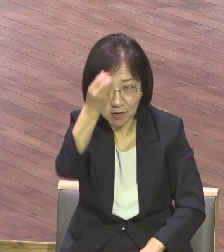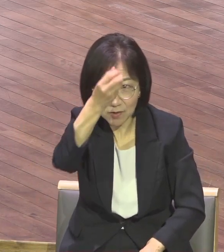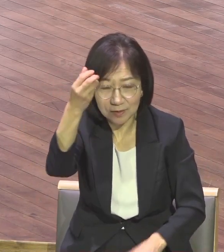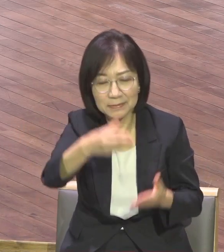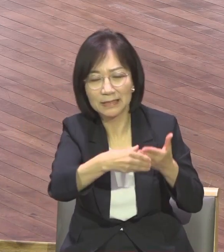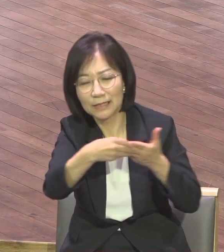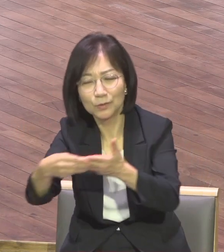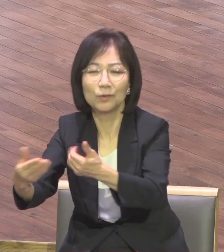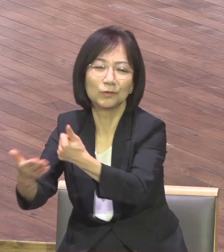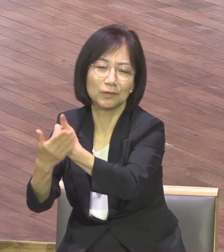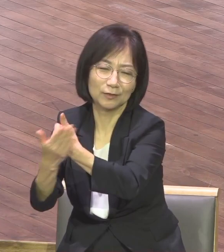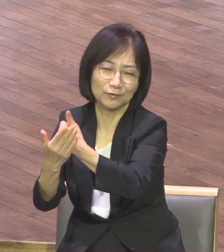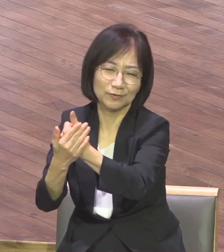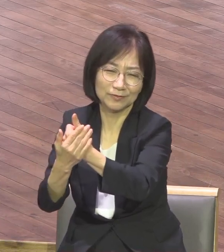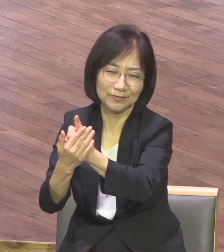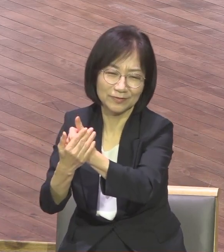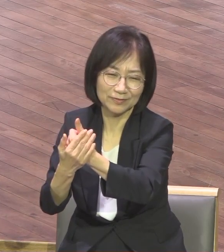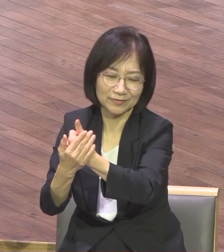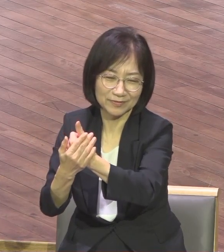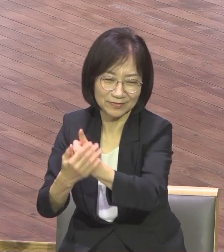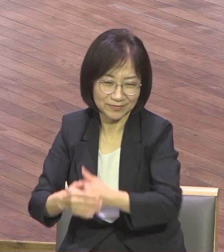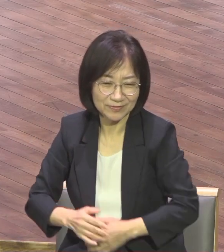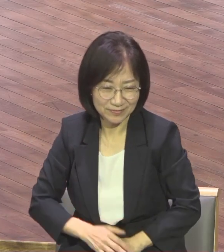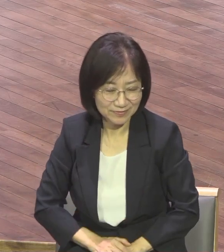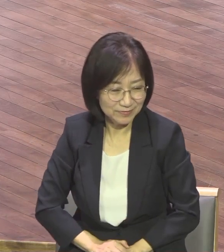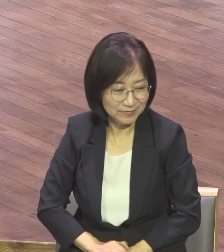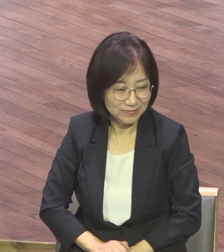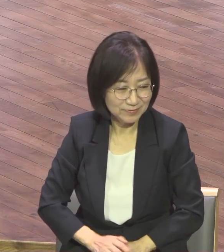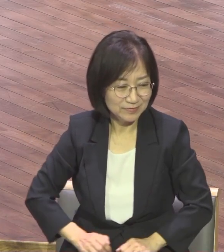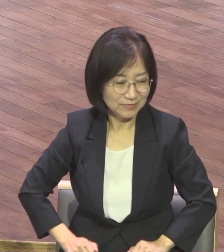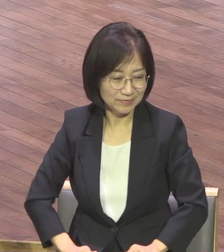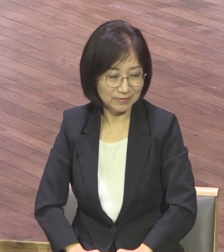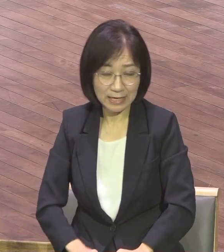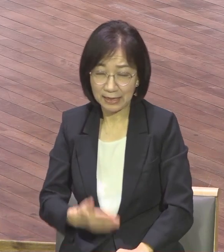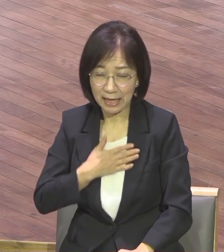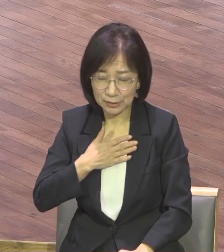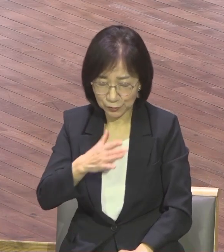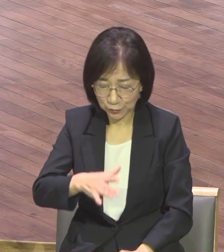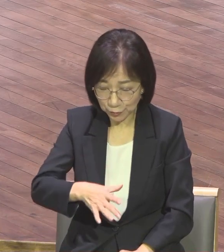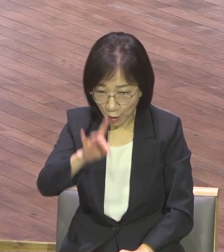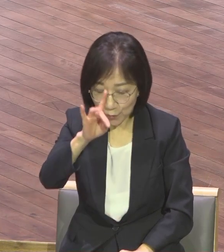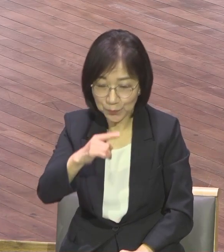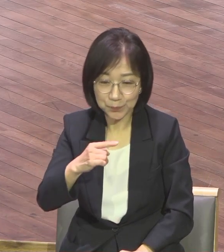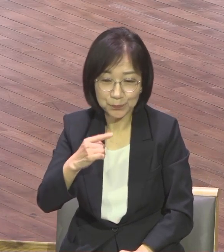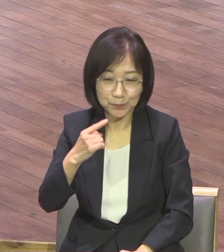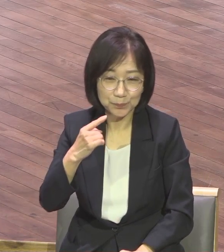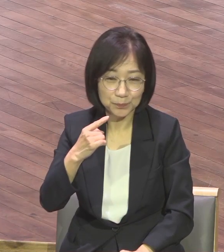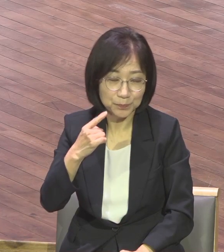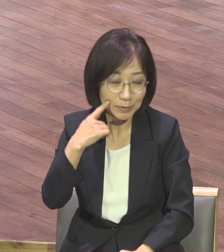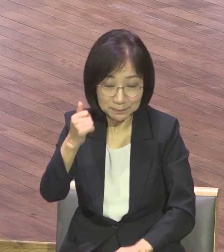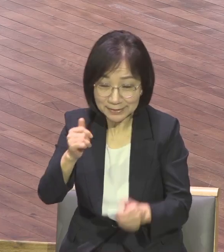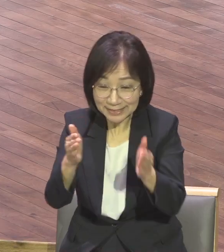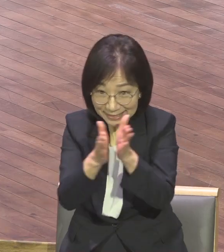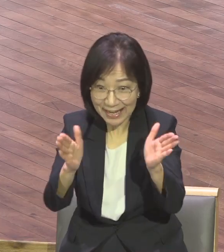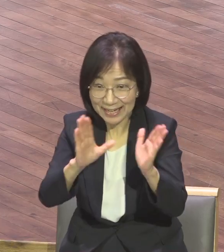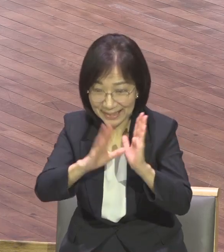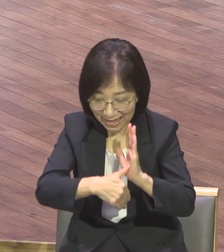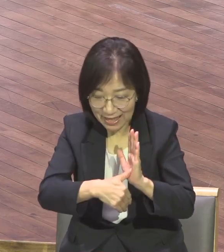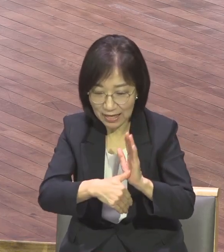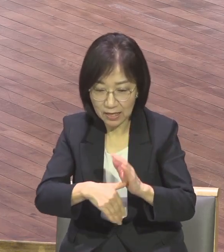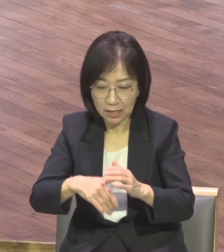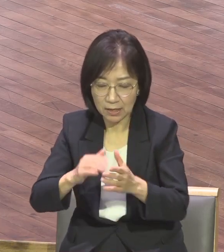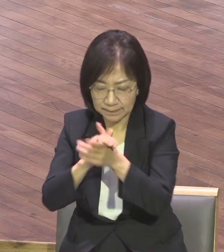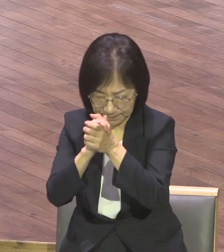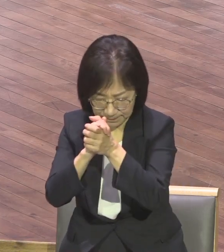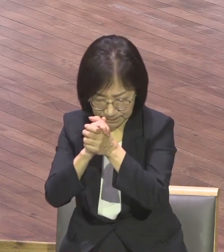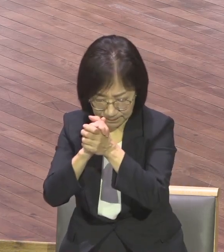제가 성교라는 환상을 보고 시작한 거예요. 성령께서 성교. 미안합니다. 집사람도 몰라요. 말해도